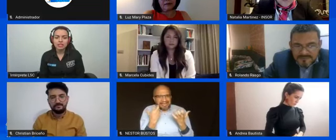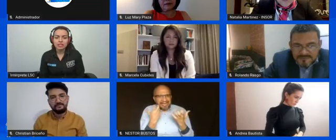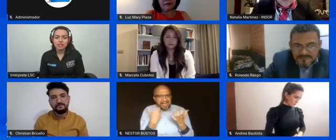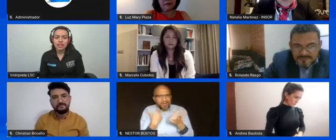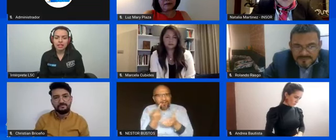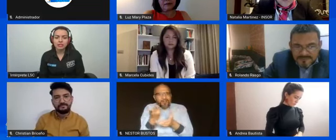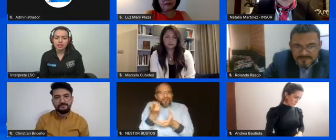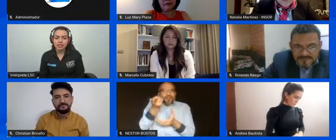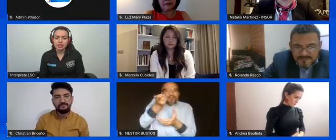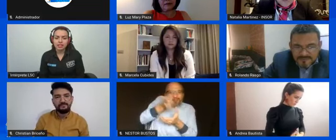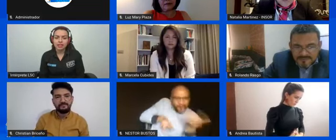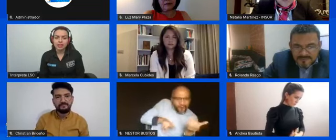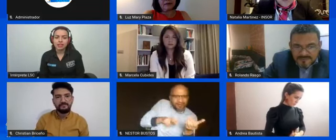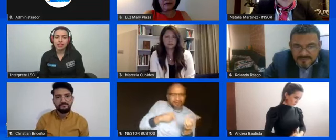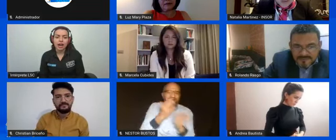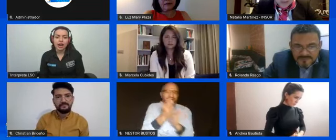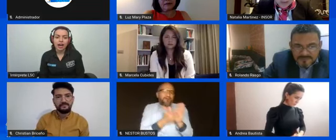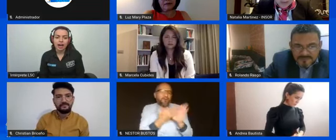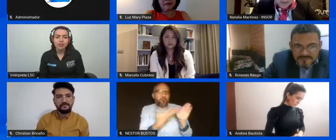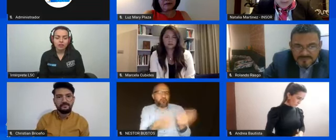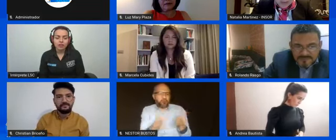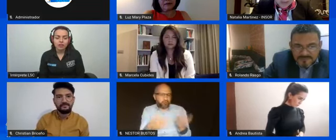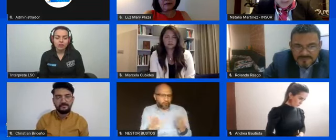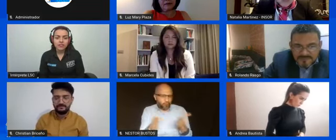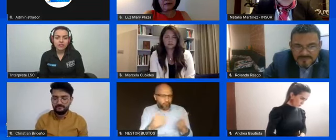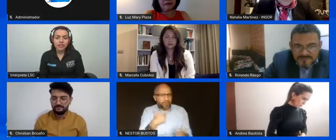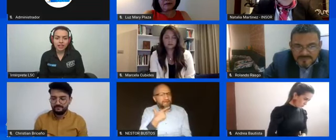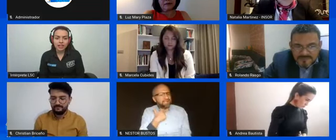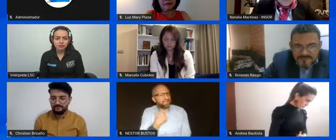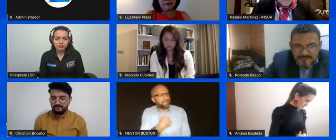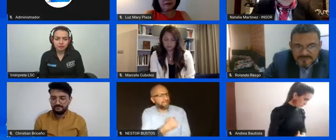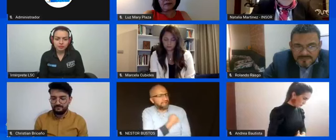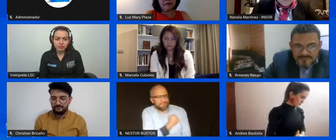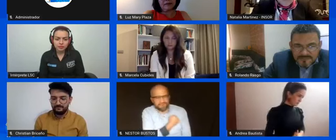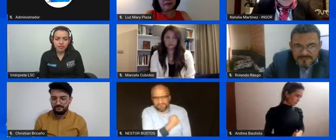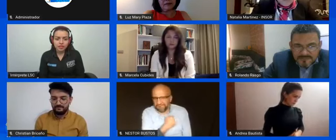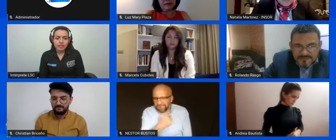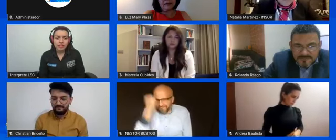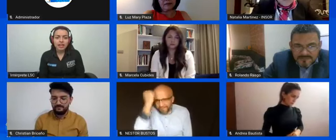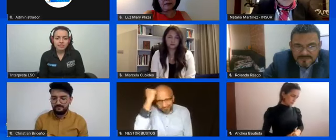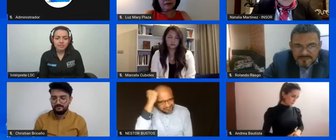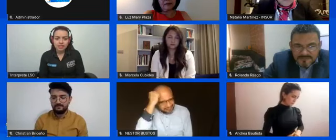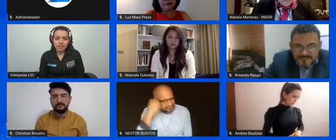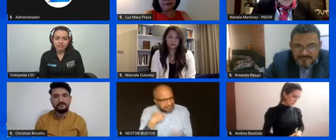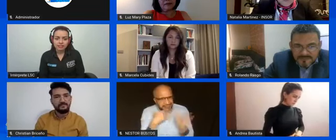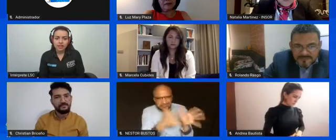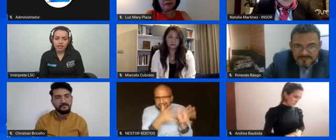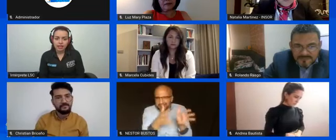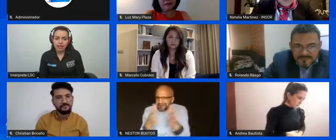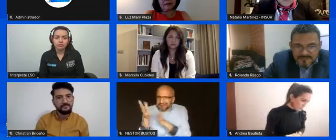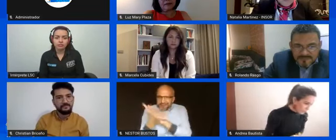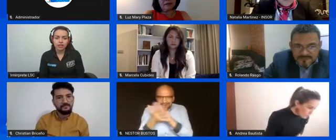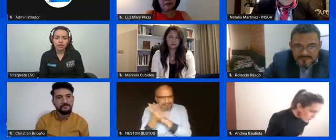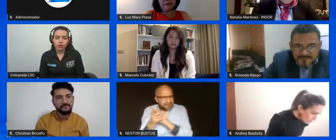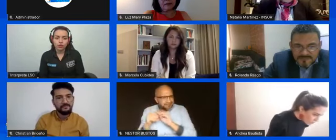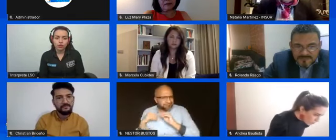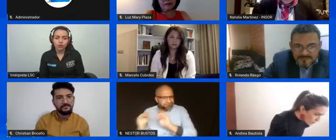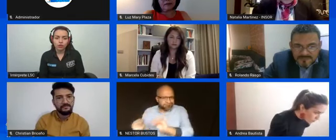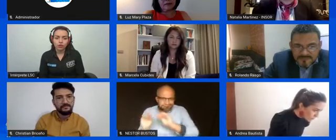cuando terminé, empecé a trabajar como carpintero y a la vez